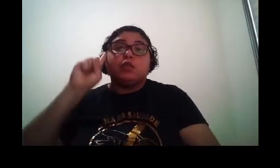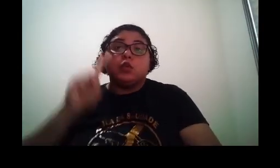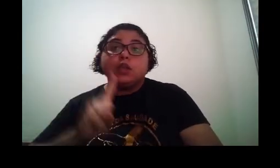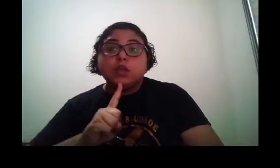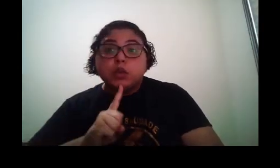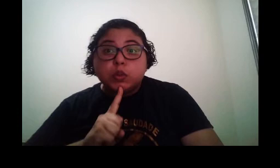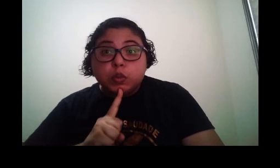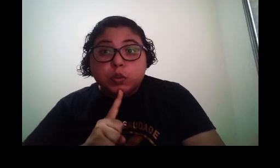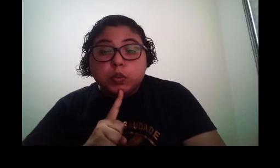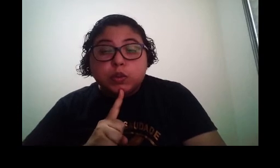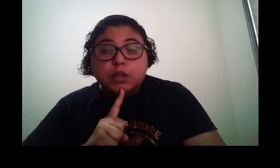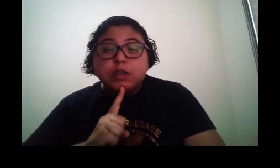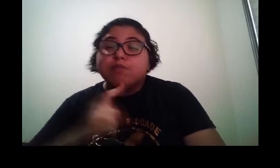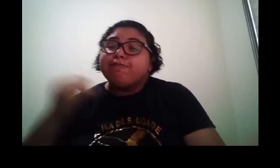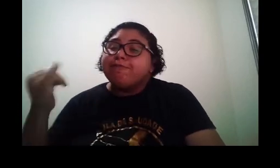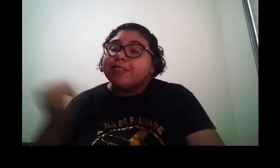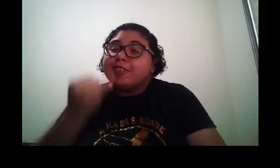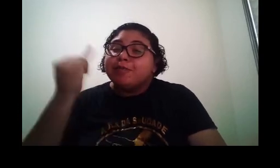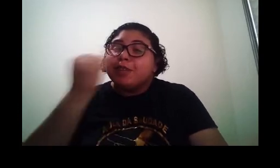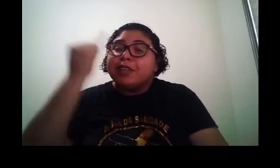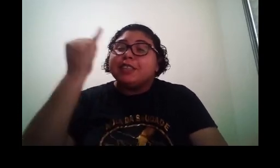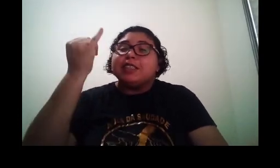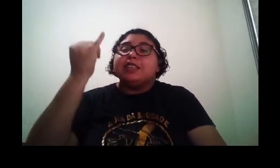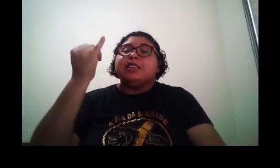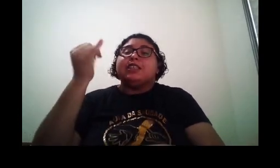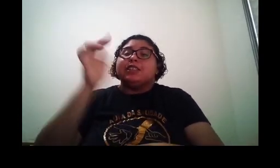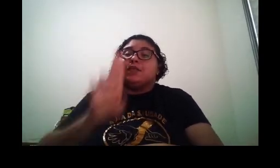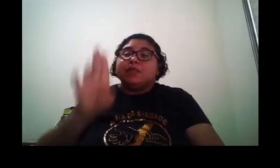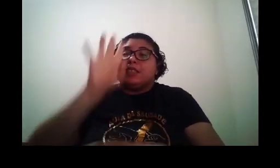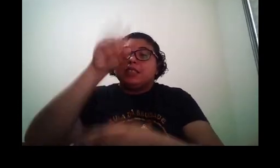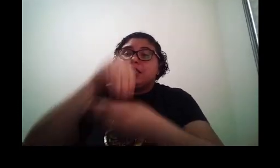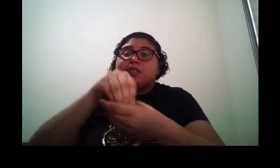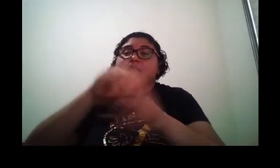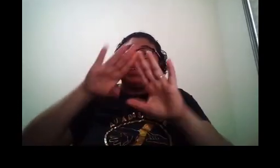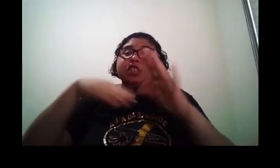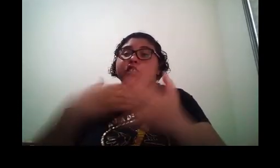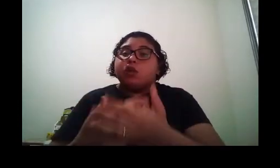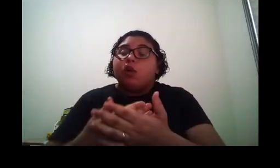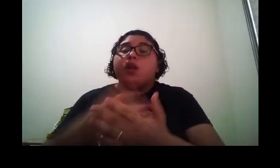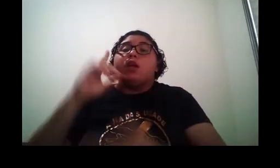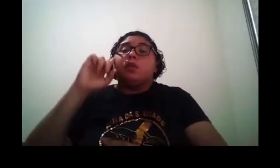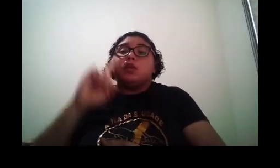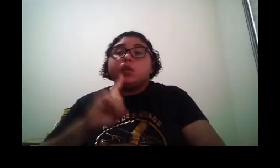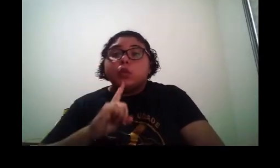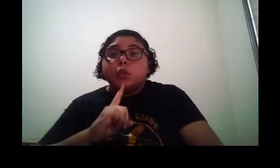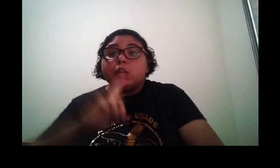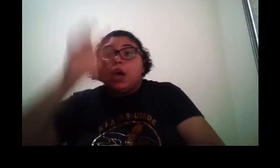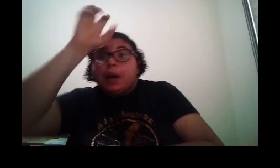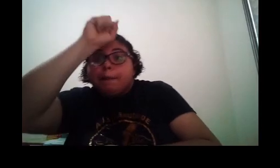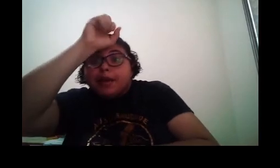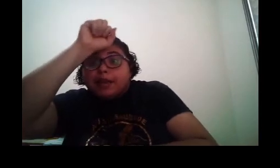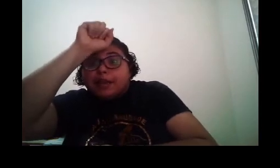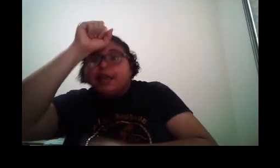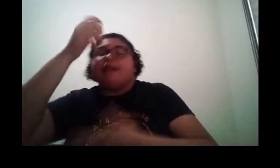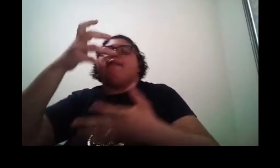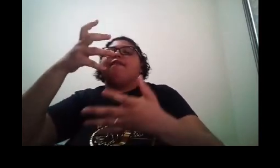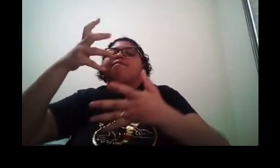muito importante na questão da parte da educação dos surdos, né, do aprendizado da língua e si de